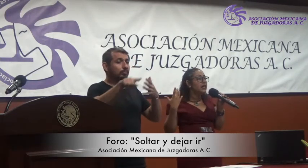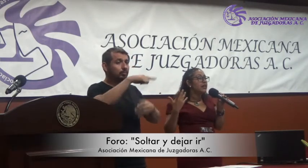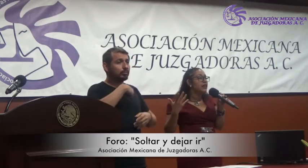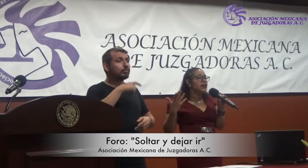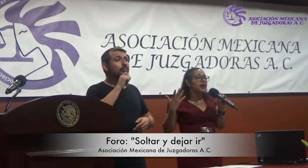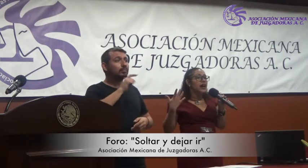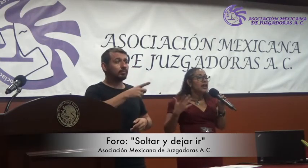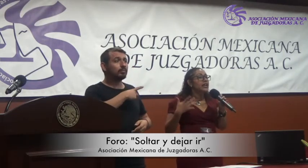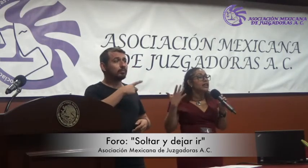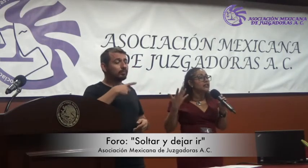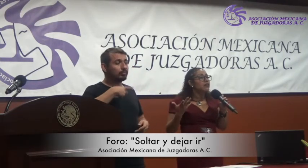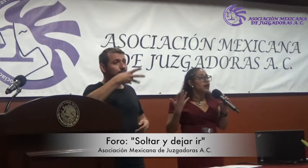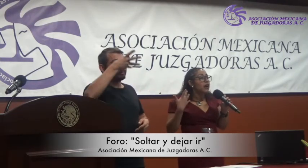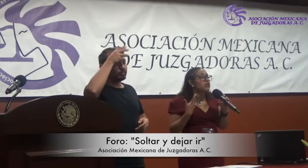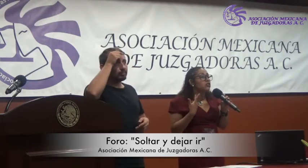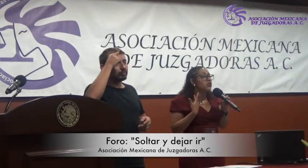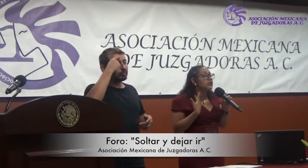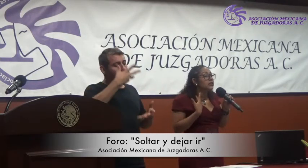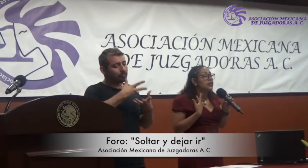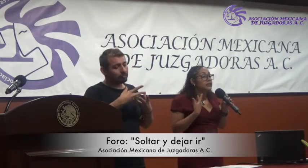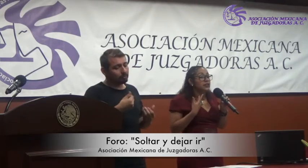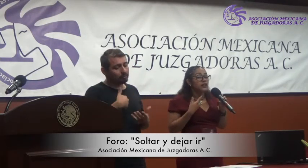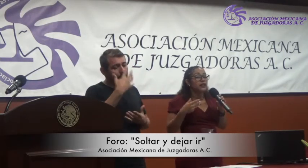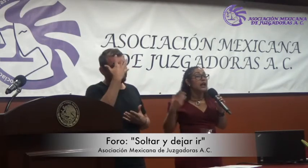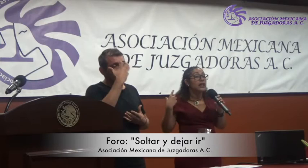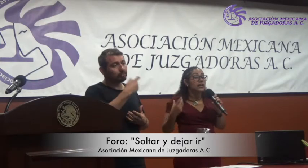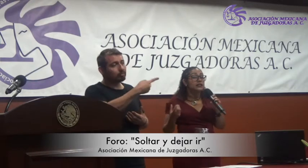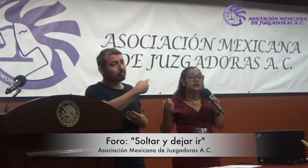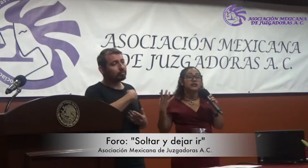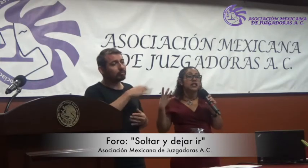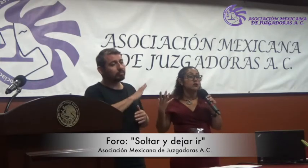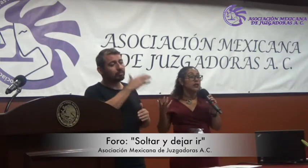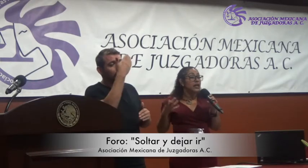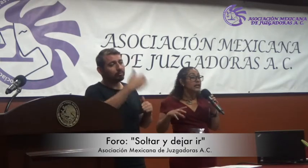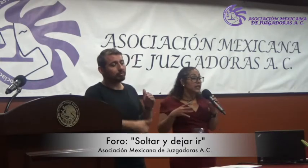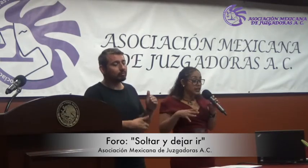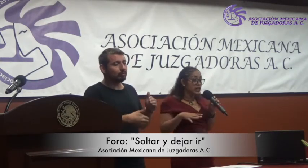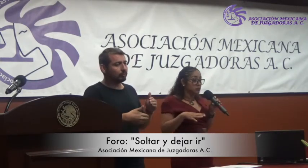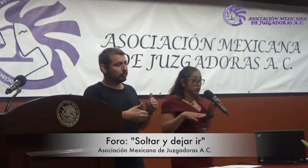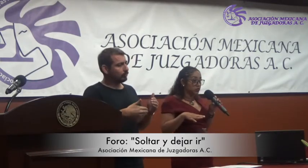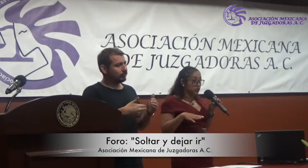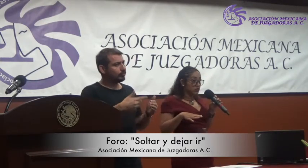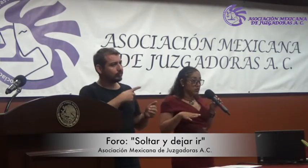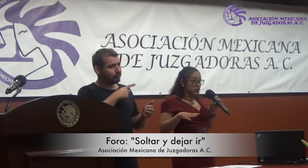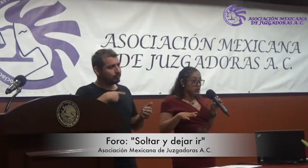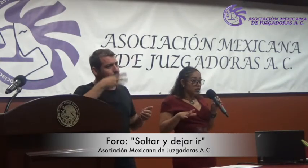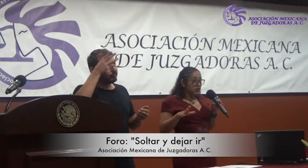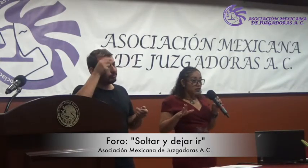y hay que ir trabajando todas esas cargas sentimentales que tenemos.